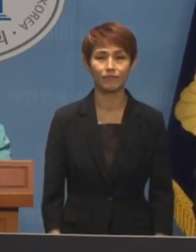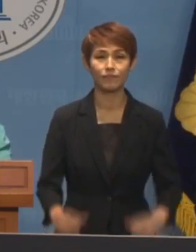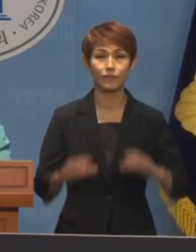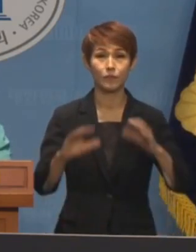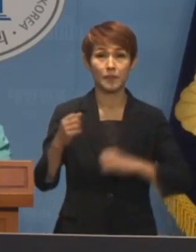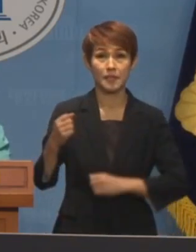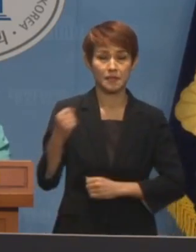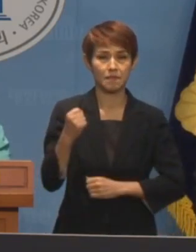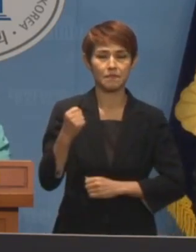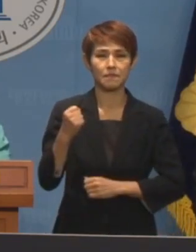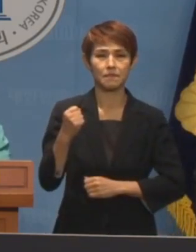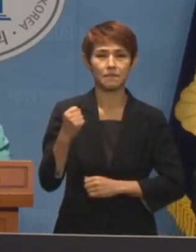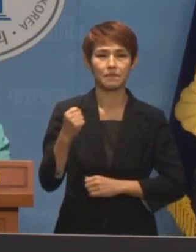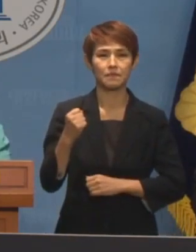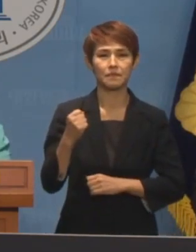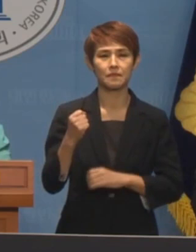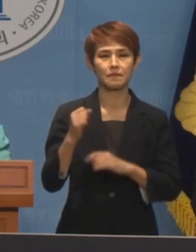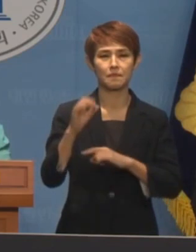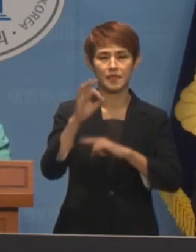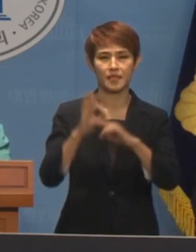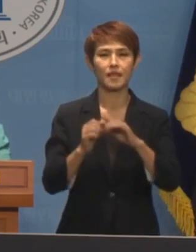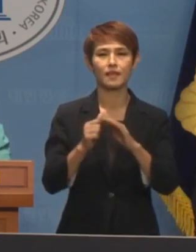국민의힘 비례대표 조배수 의원입니다.